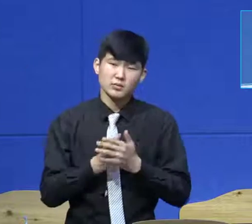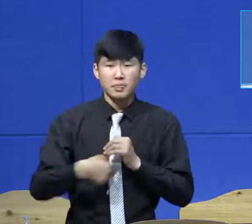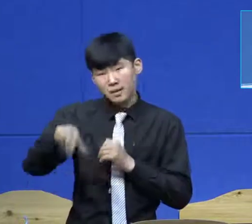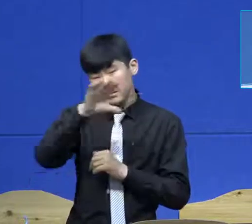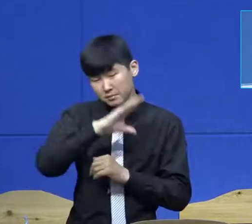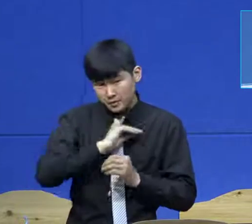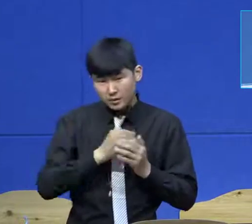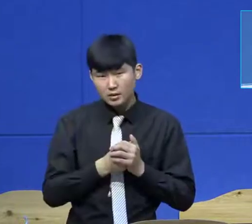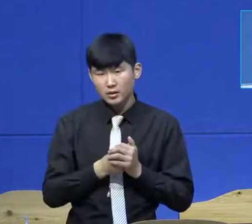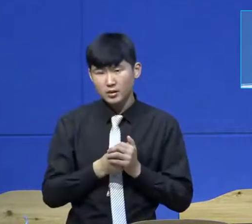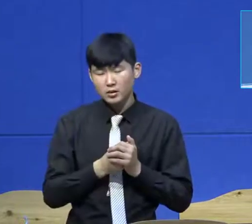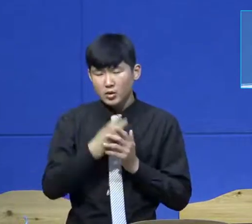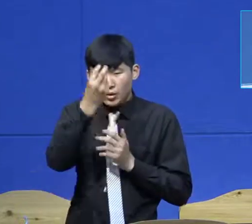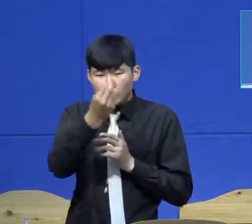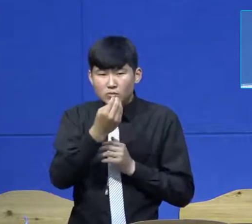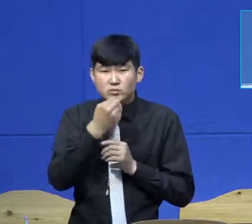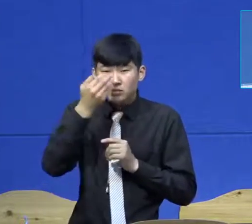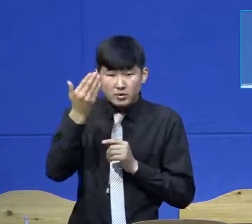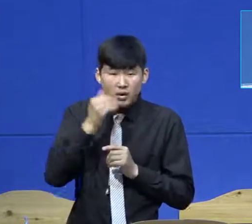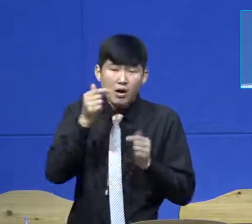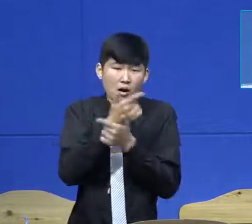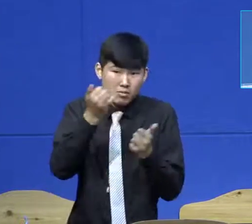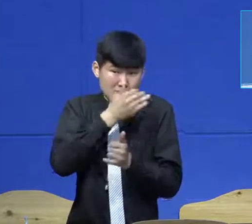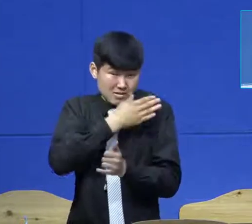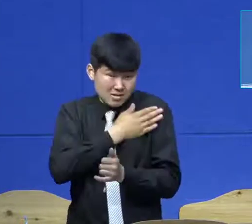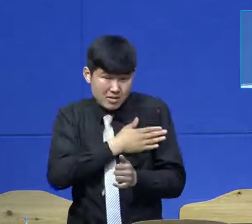Бидний өрөвдсөн тэр агуу хайраараа